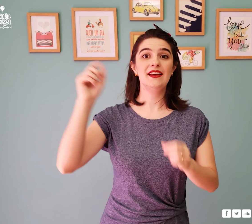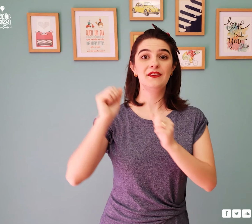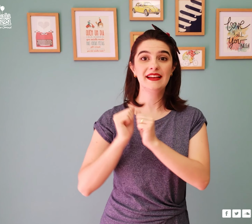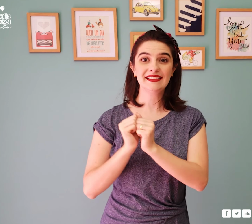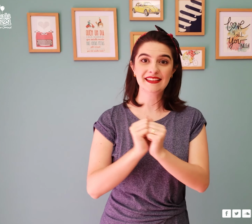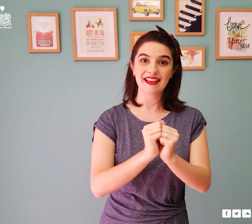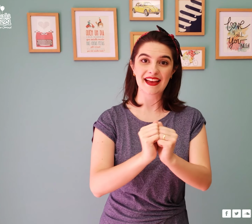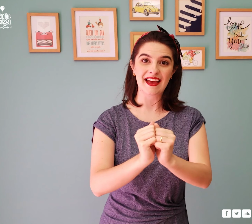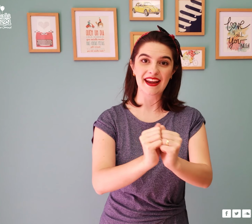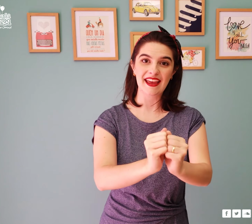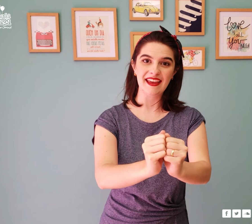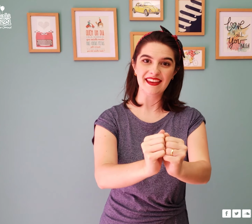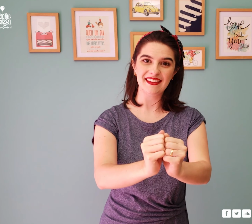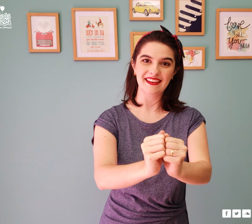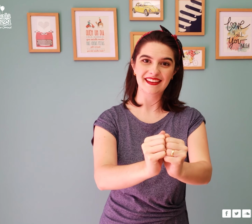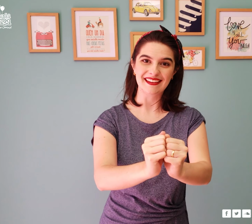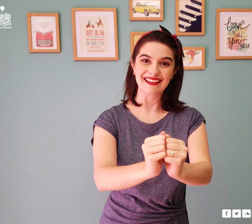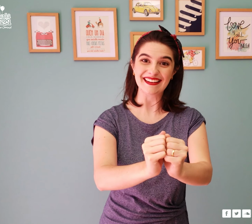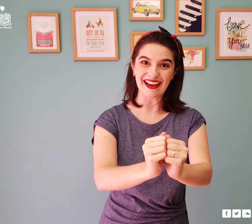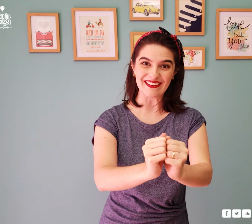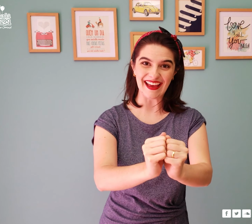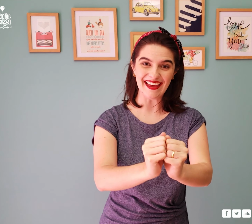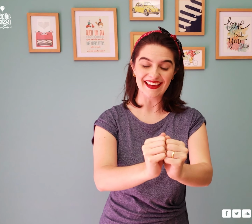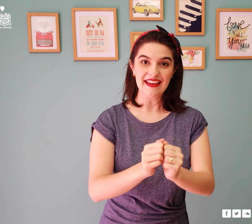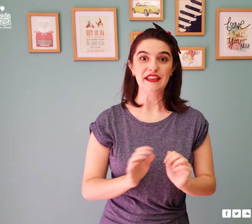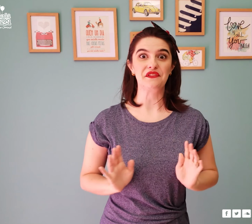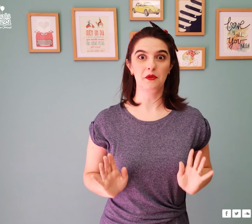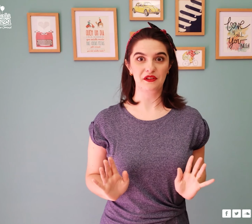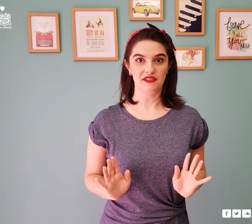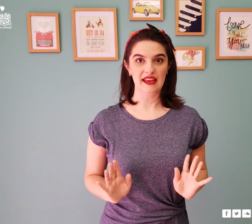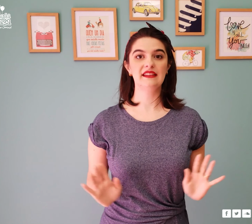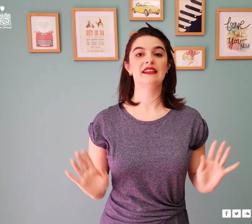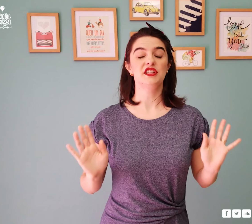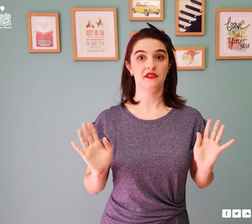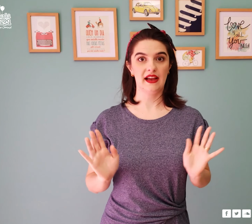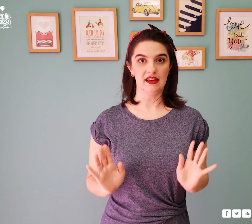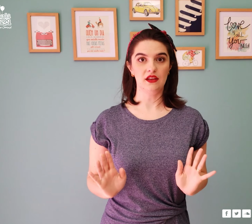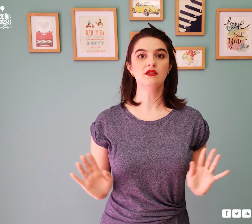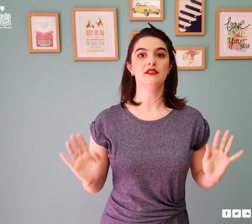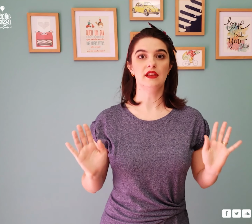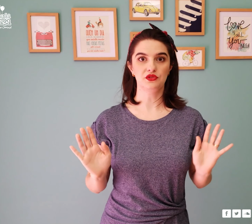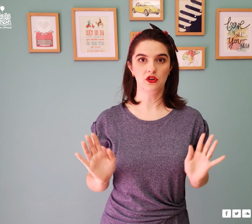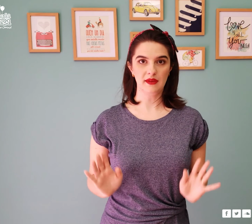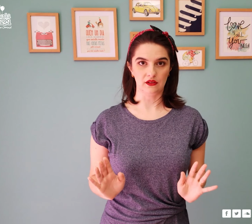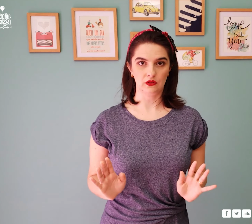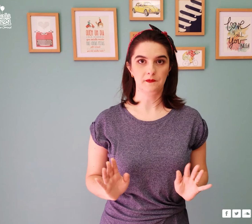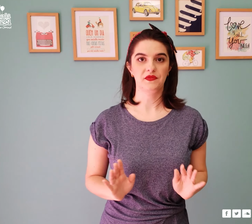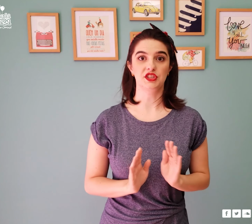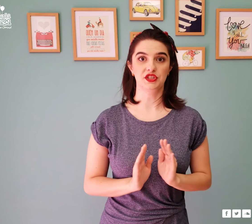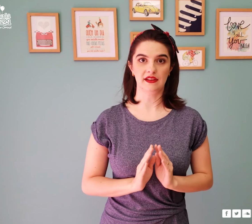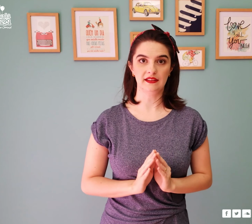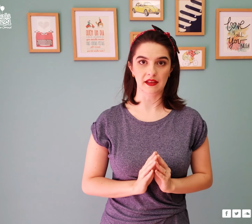eu andarei. Legal, né? Então, vamos uma vez, devagarinho, desde o começo. A gente faz assim.